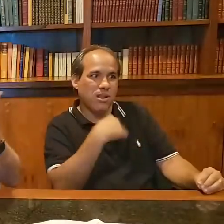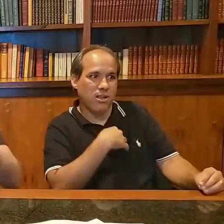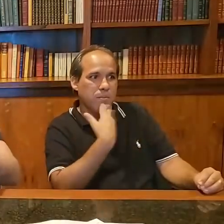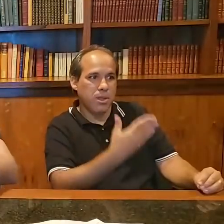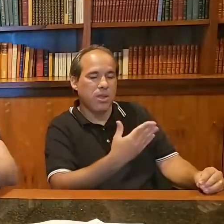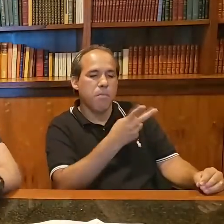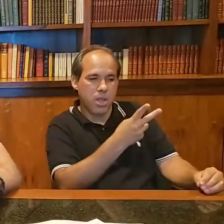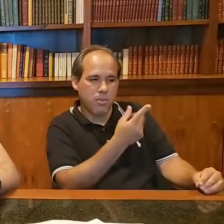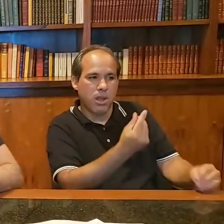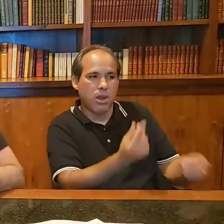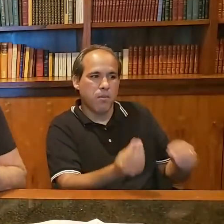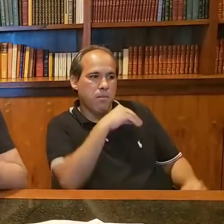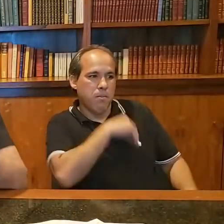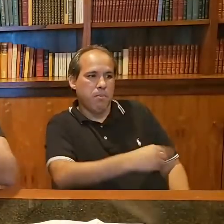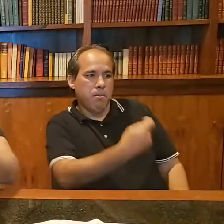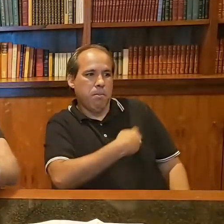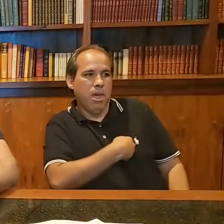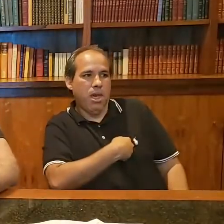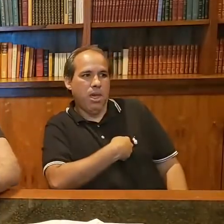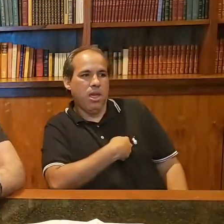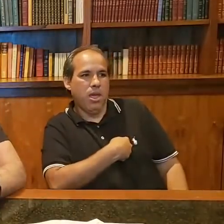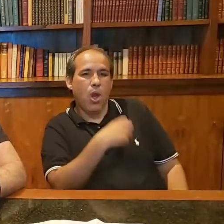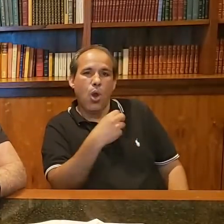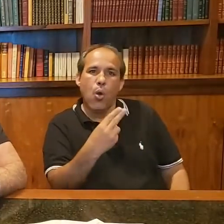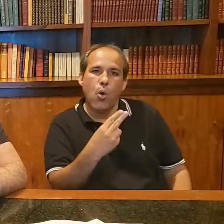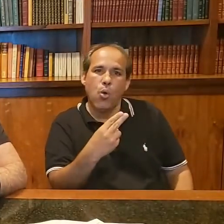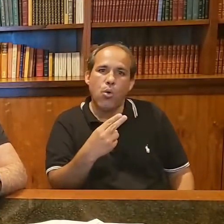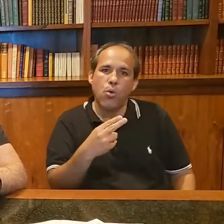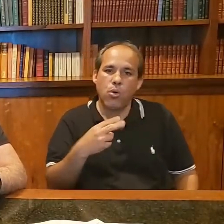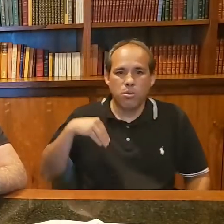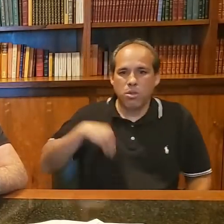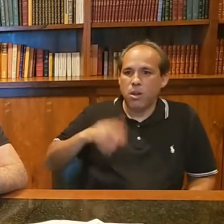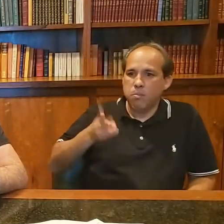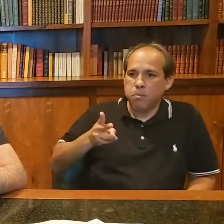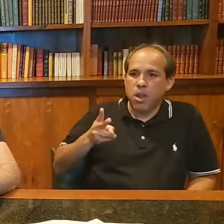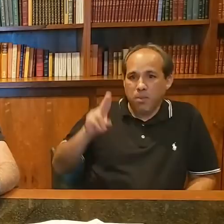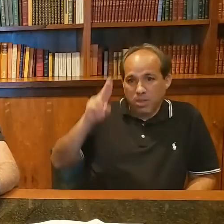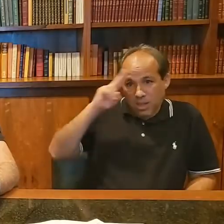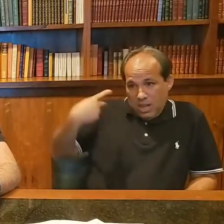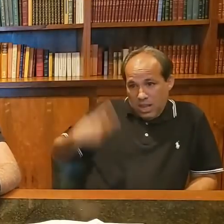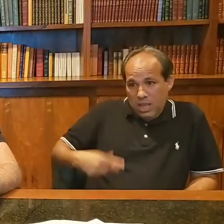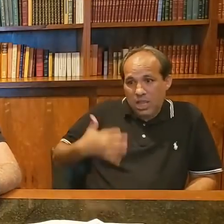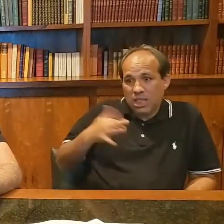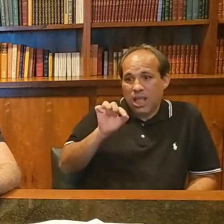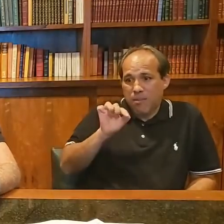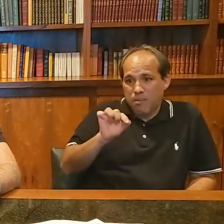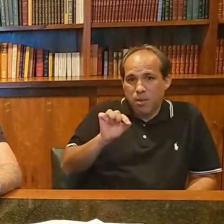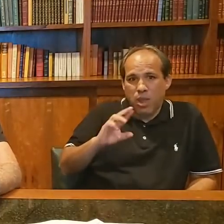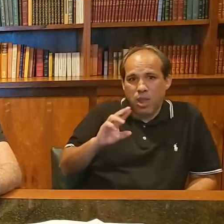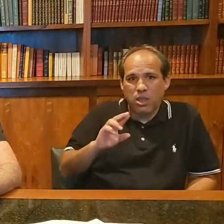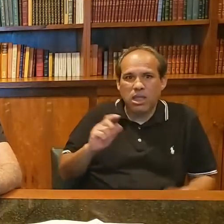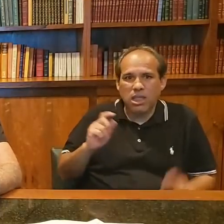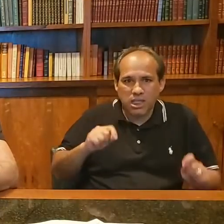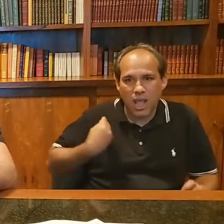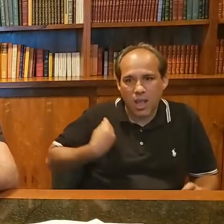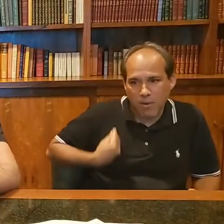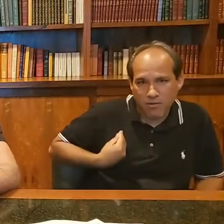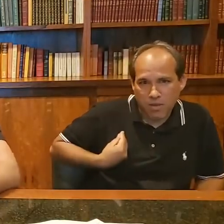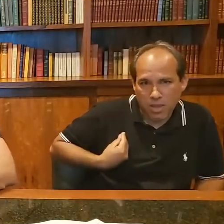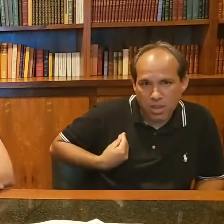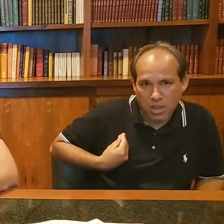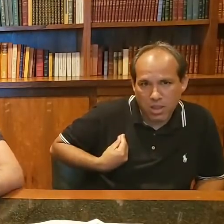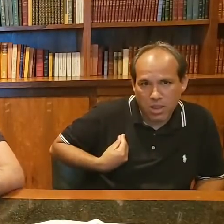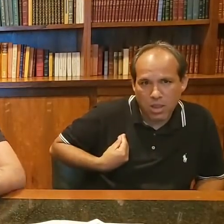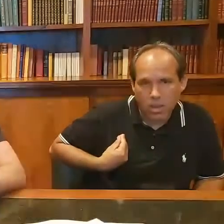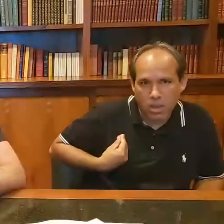que diga como é que eu devo proceder. Tá? Se dá para eu viver com 10 mil por mês, se acha que dá, tudo